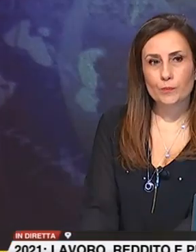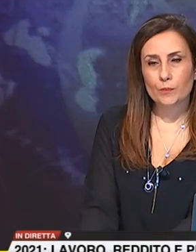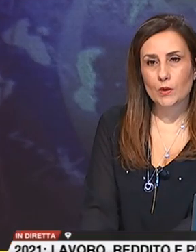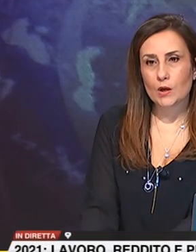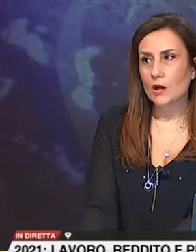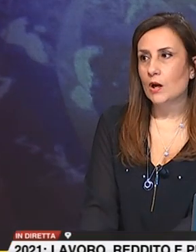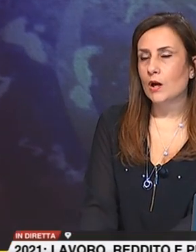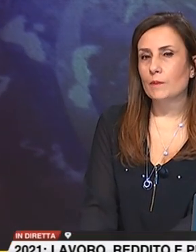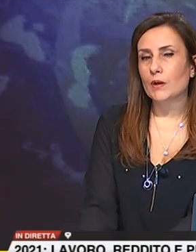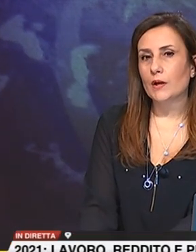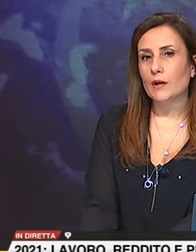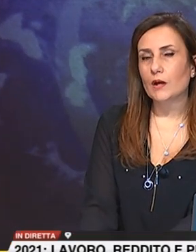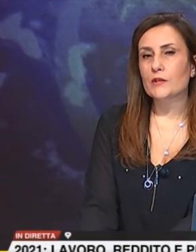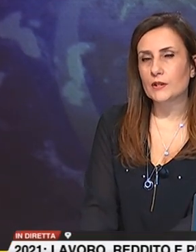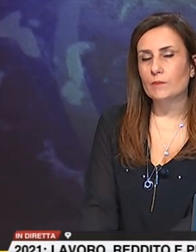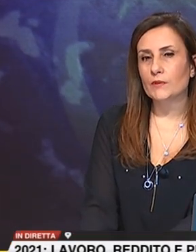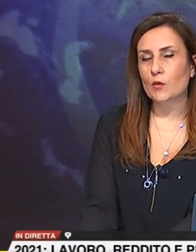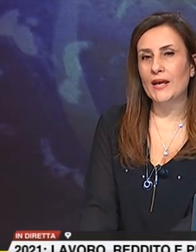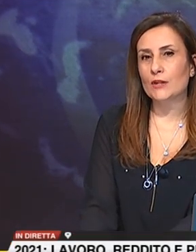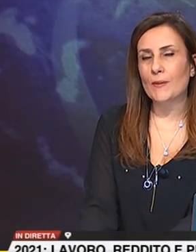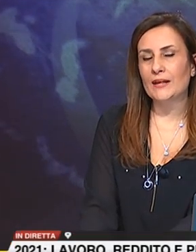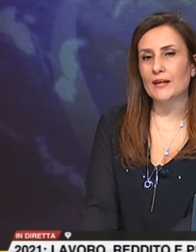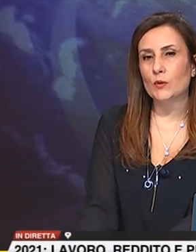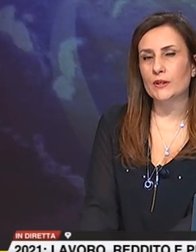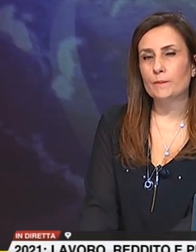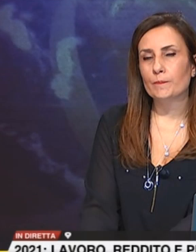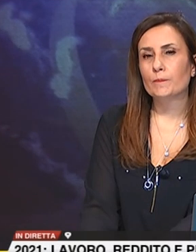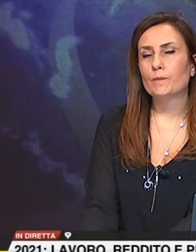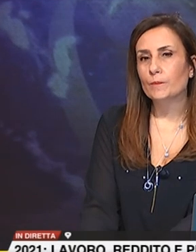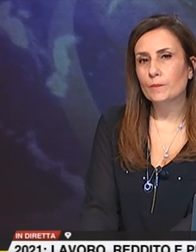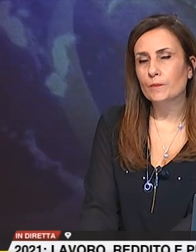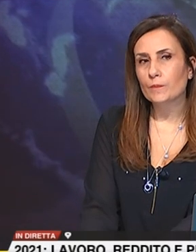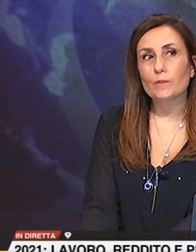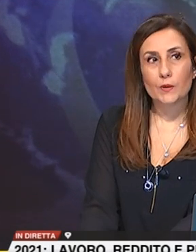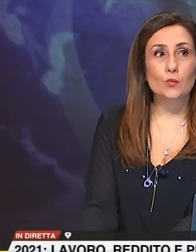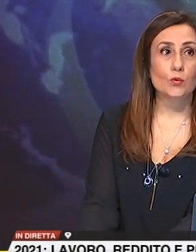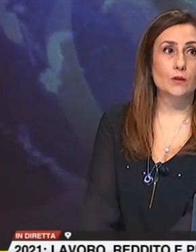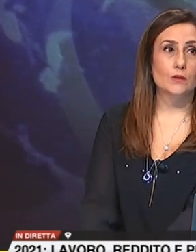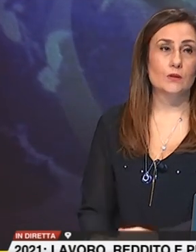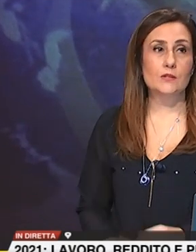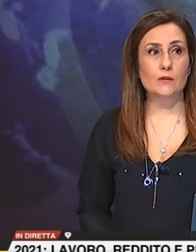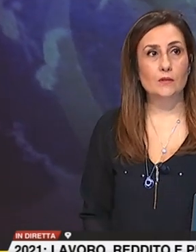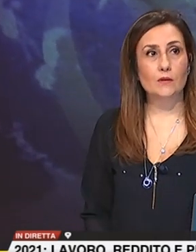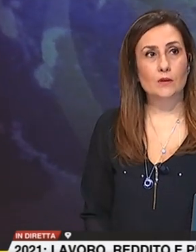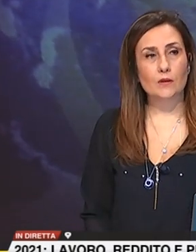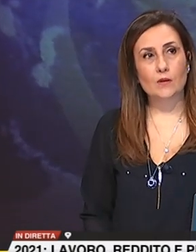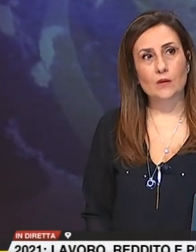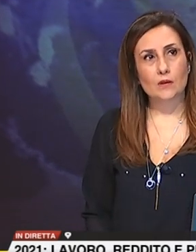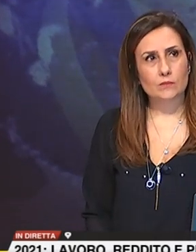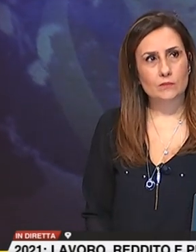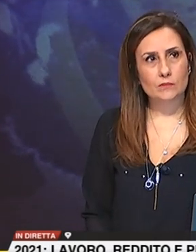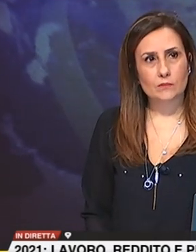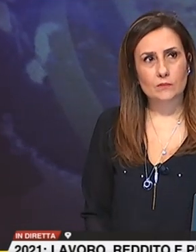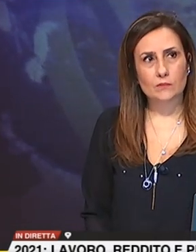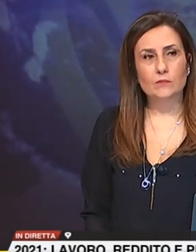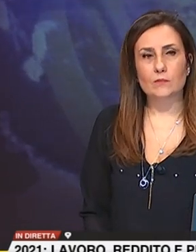Però ho capito qual è il problema. C'è un problema sulle pensioni. Sì, qual è la domanda, quindi? E anche di mia moglie. Sì. Di 17